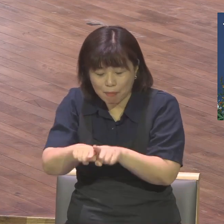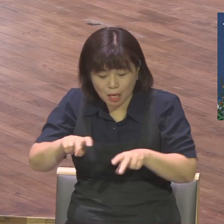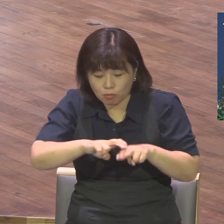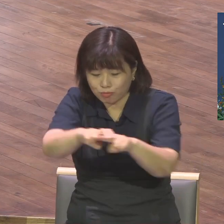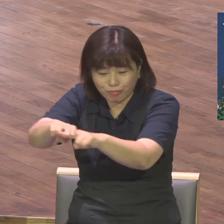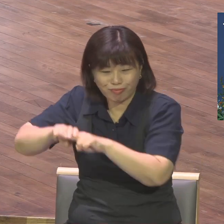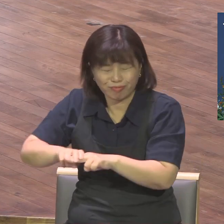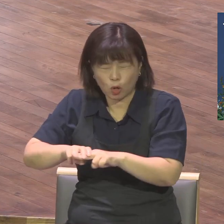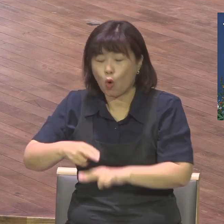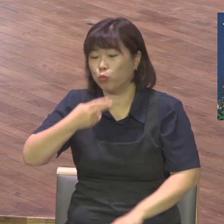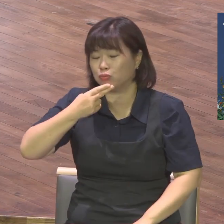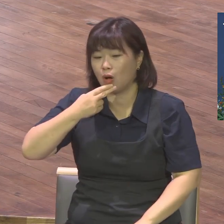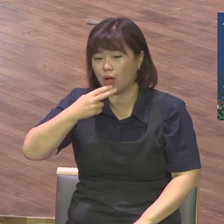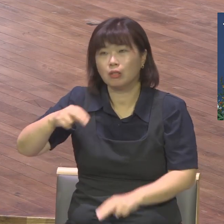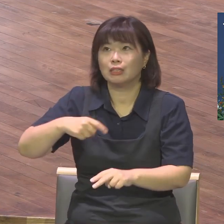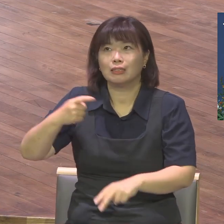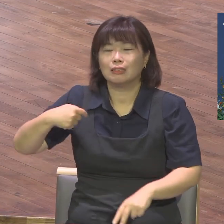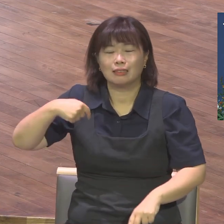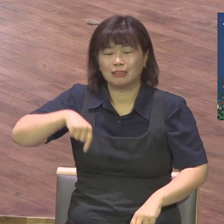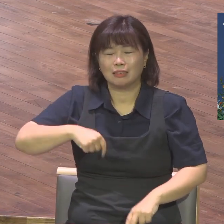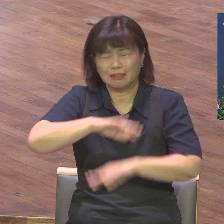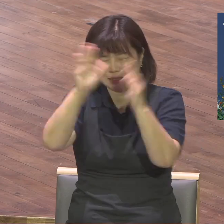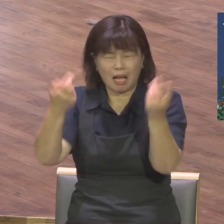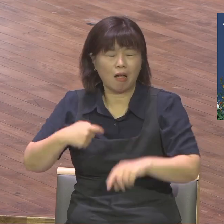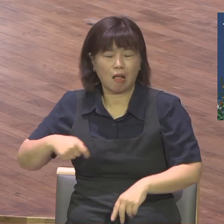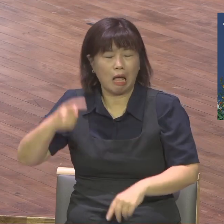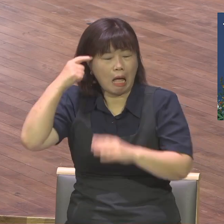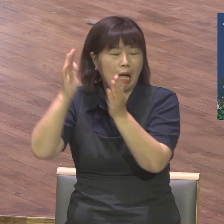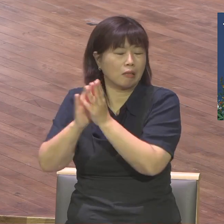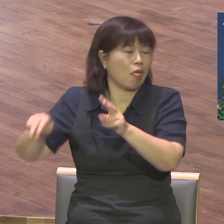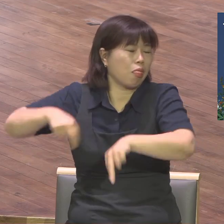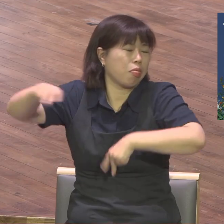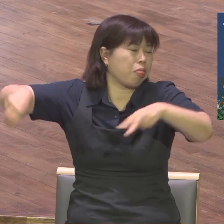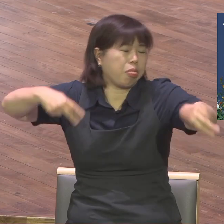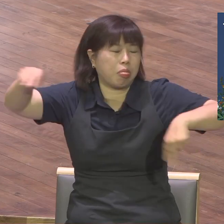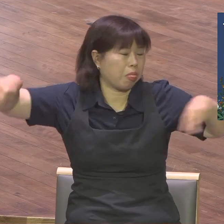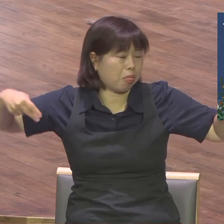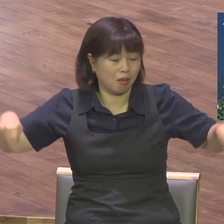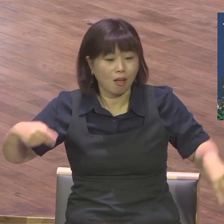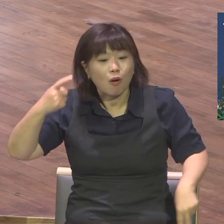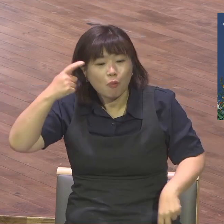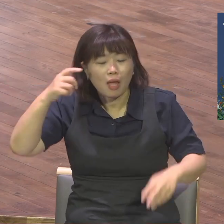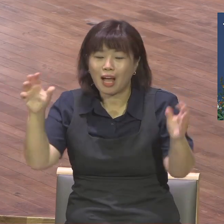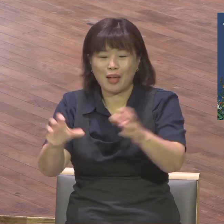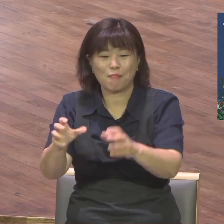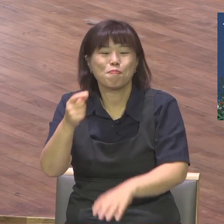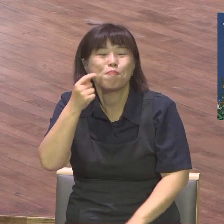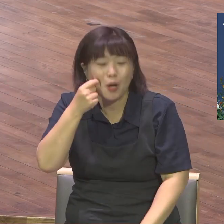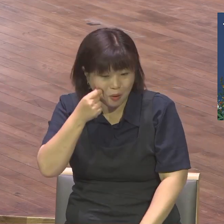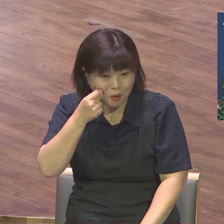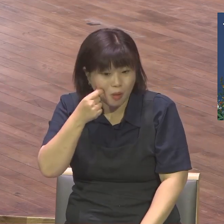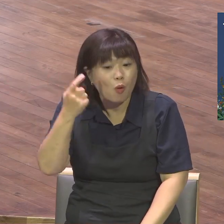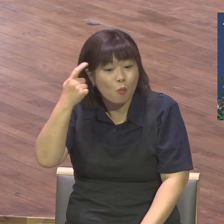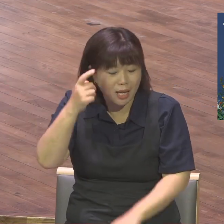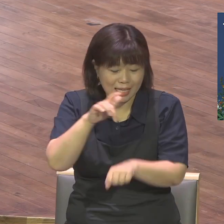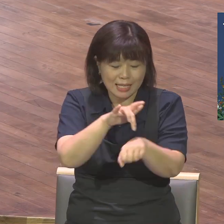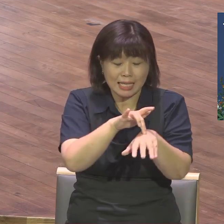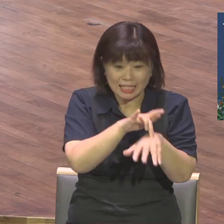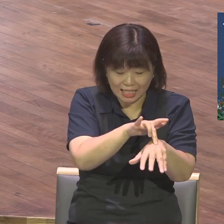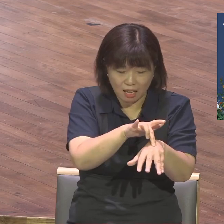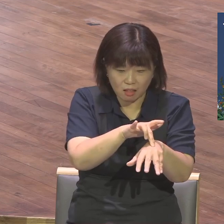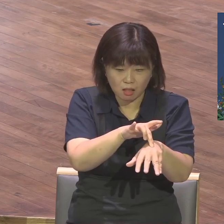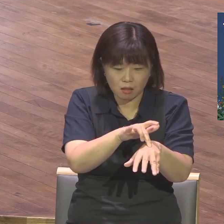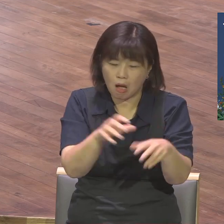원니스. 사단은요 교회가 원니스 되지 못하게 해요. 하나 되지 못하게 한다. 유니티 안